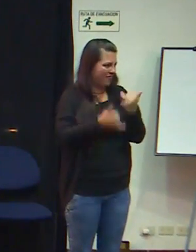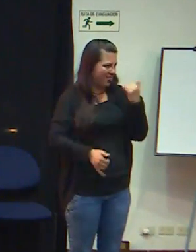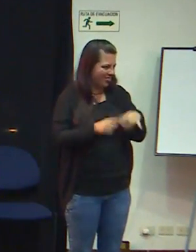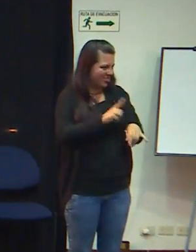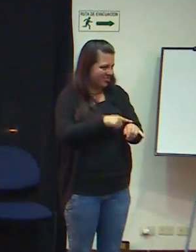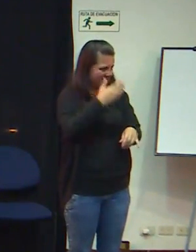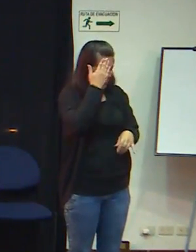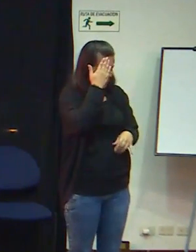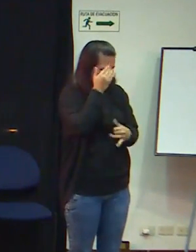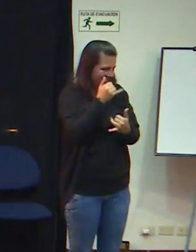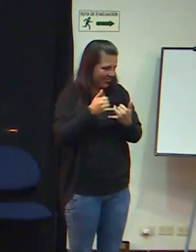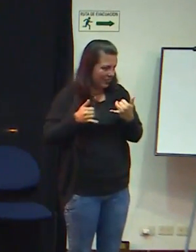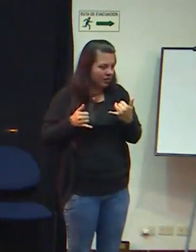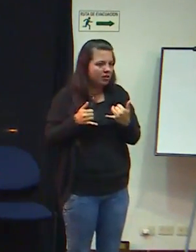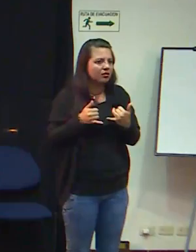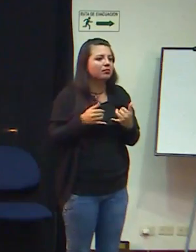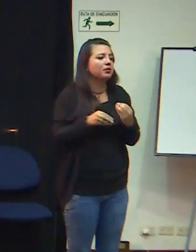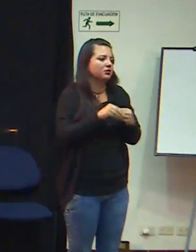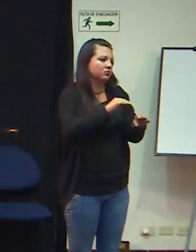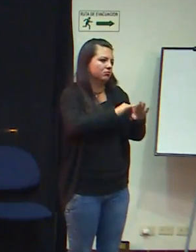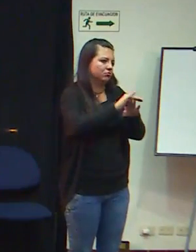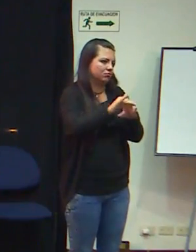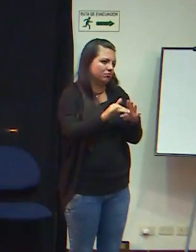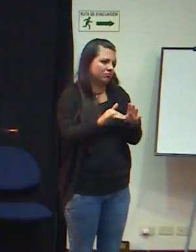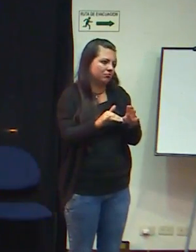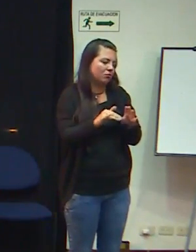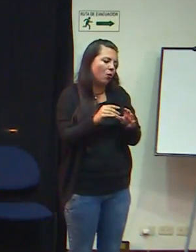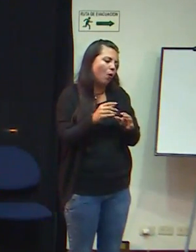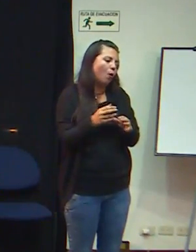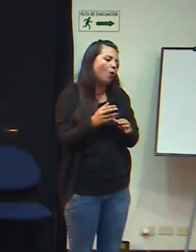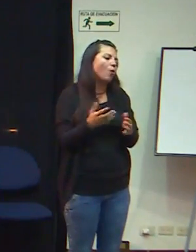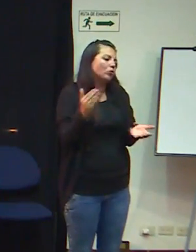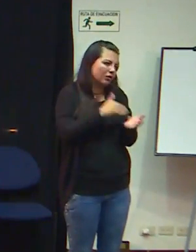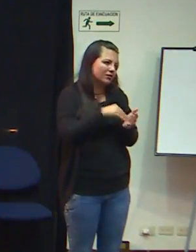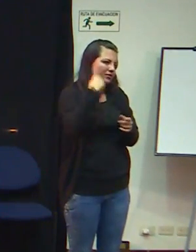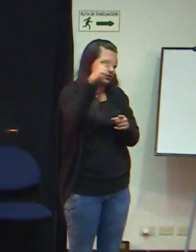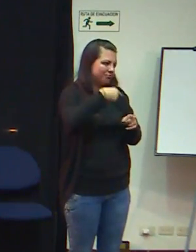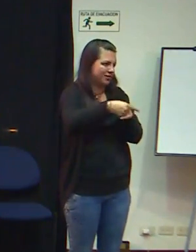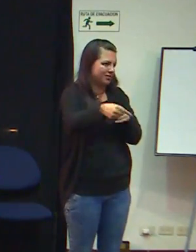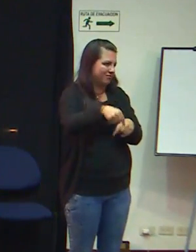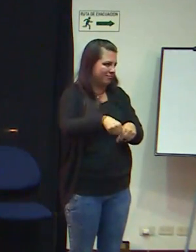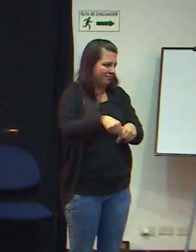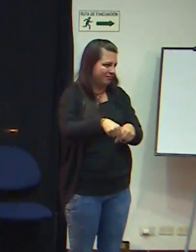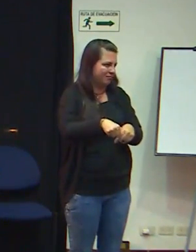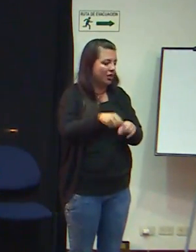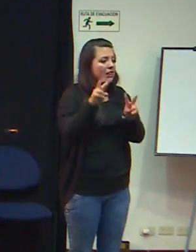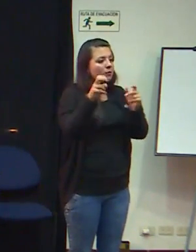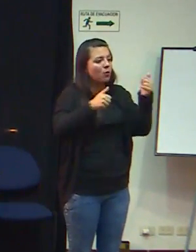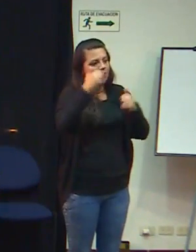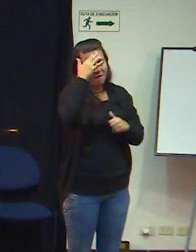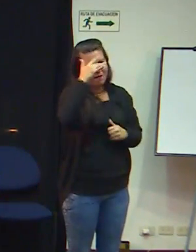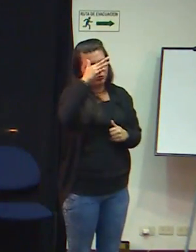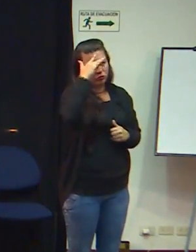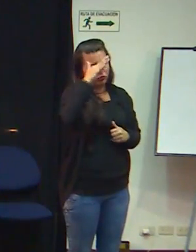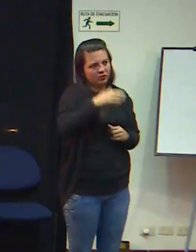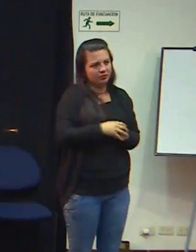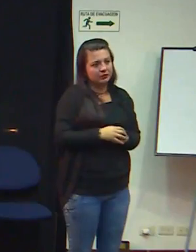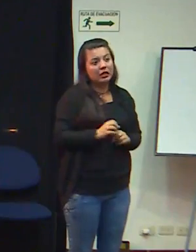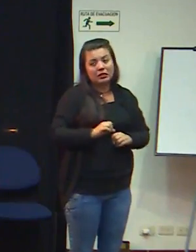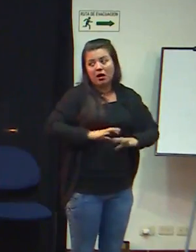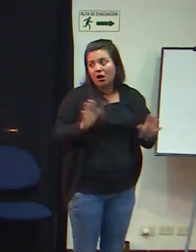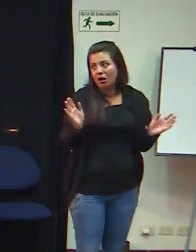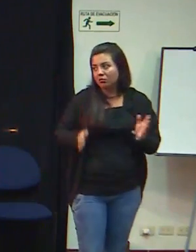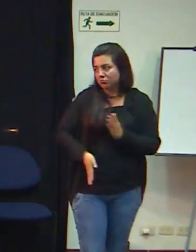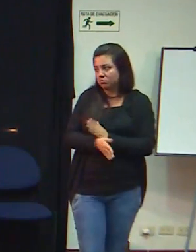y pues invitarlos a que nos acompañen de hoy en 8. Vamos a estar con filosofía, por supuesto, seguir en las